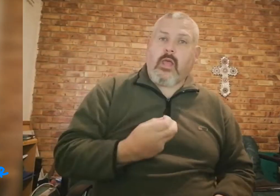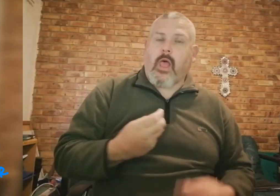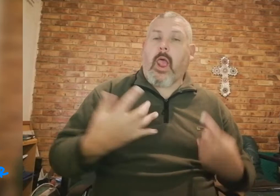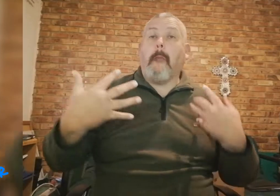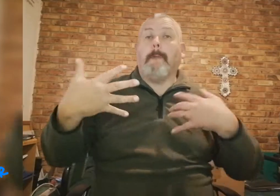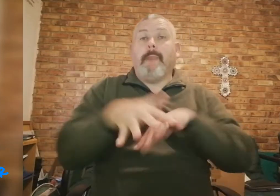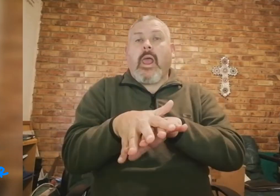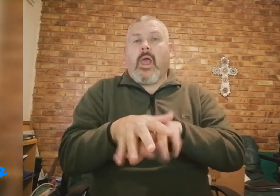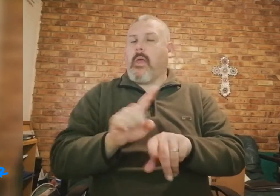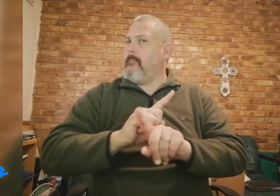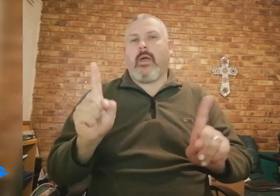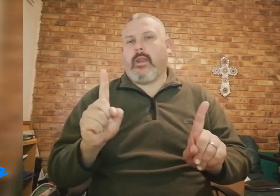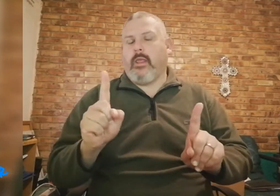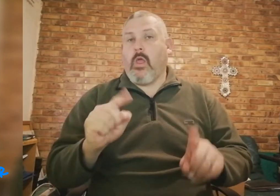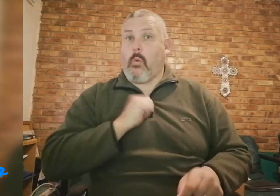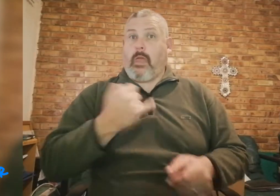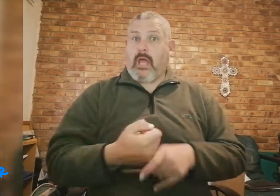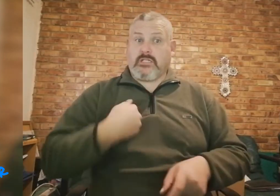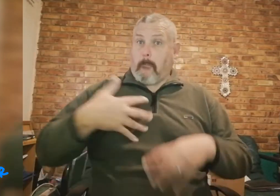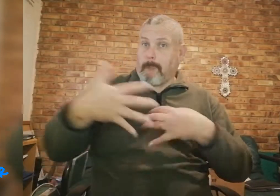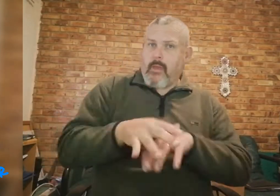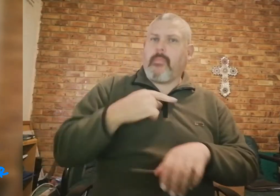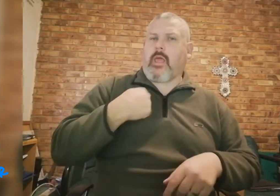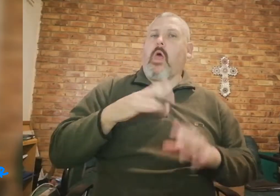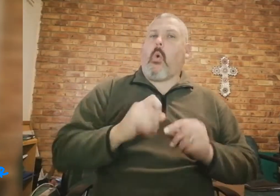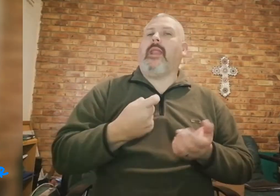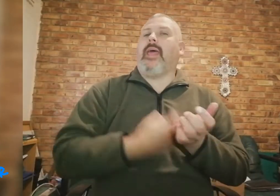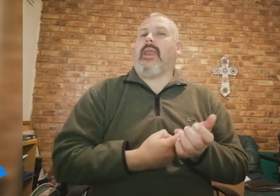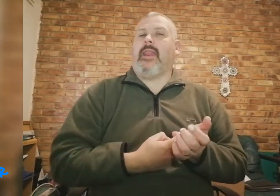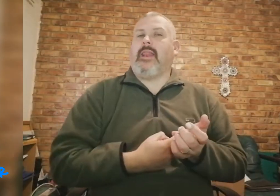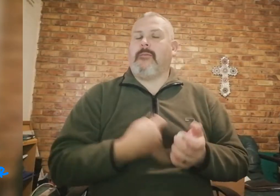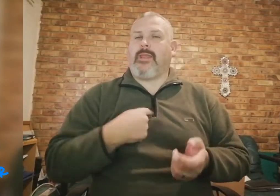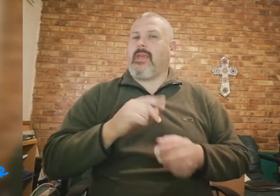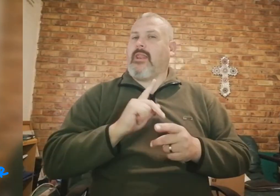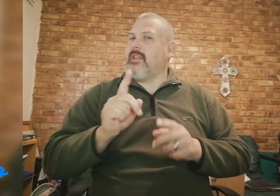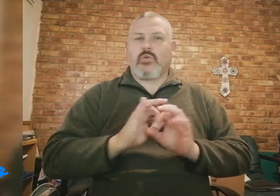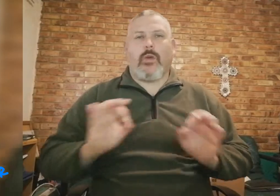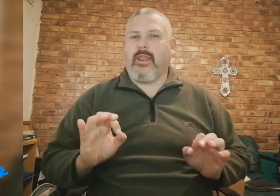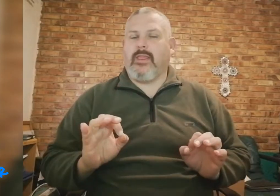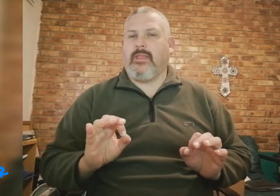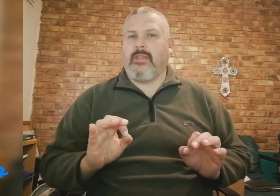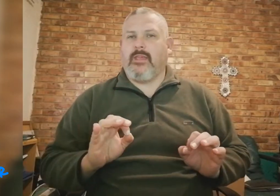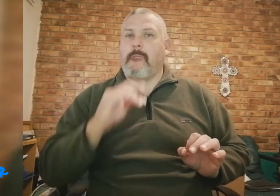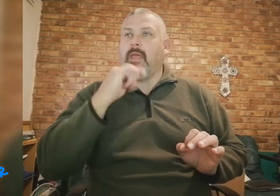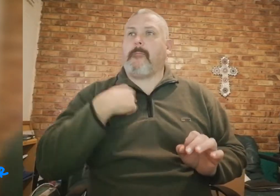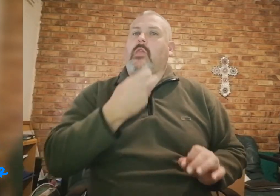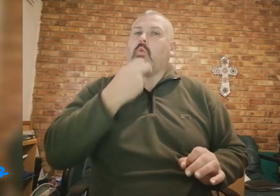Jode men mag nu, als men te kan onderheen, te kan nu skwemmen, te kan my